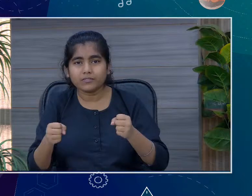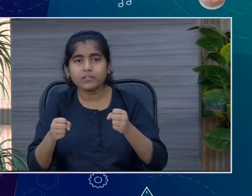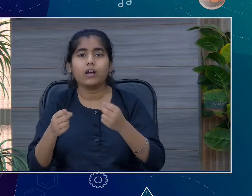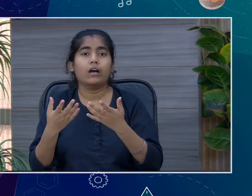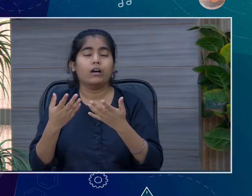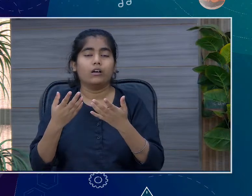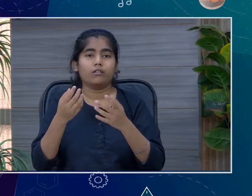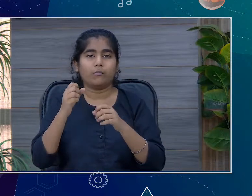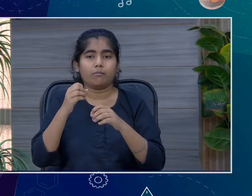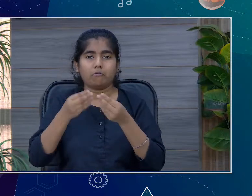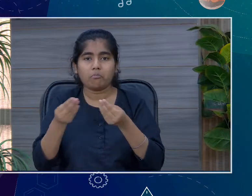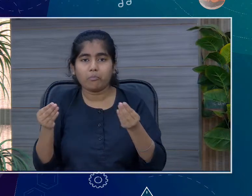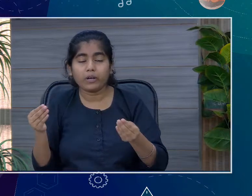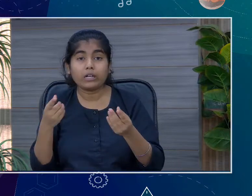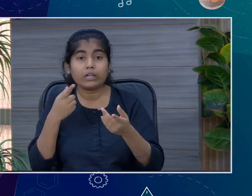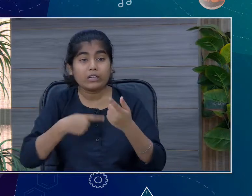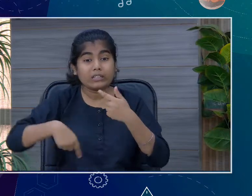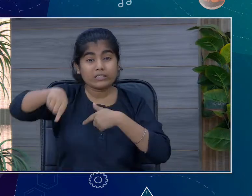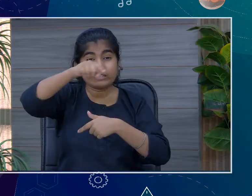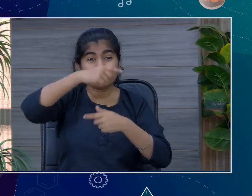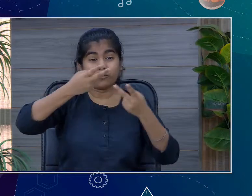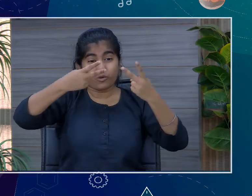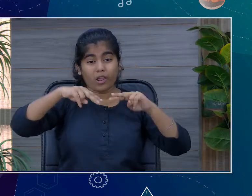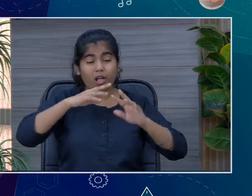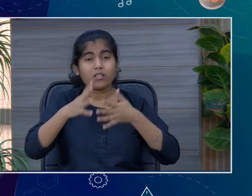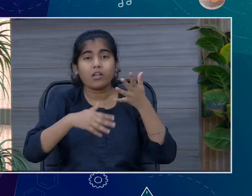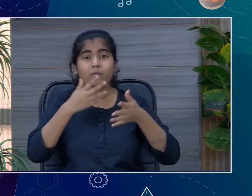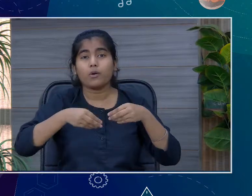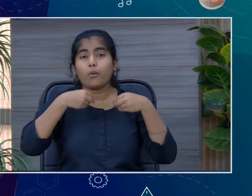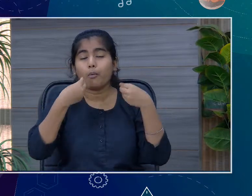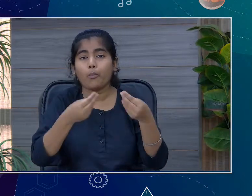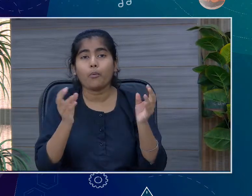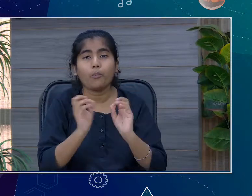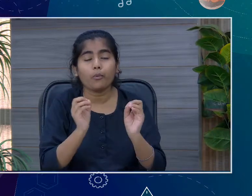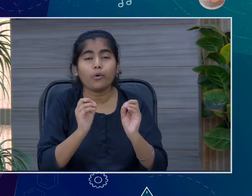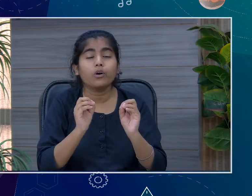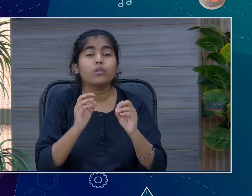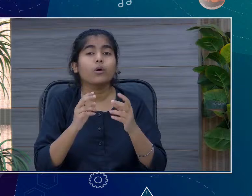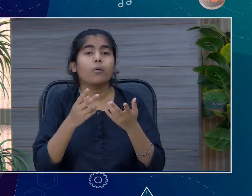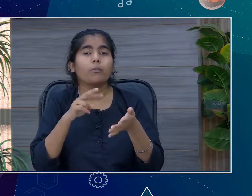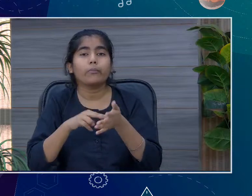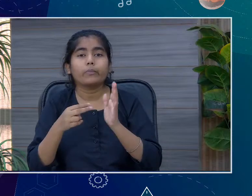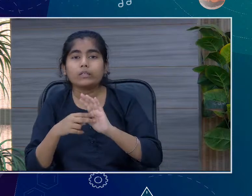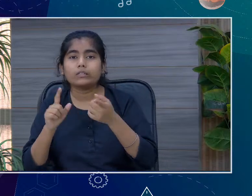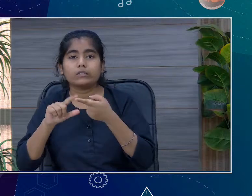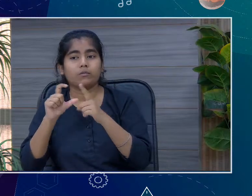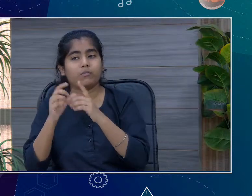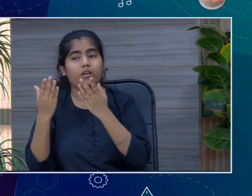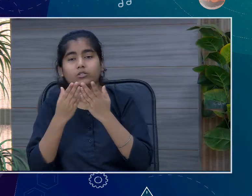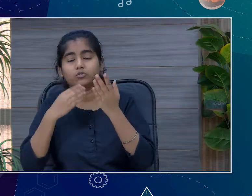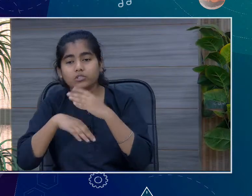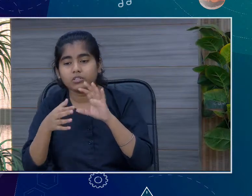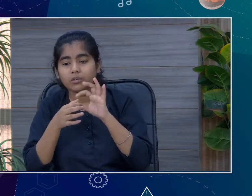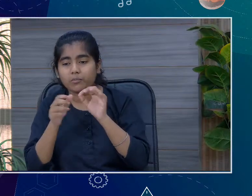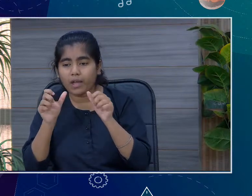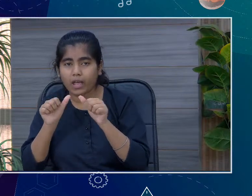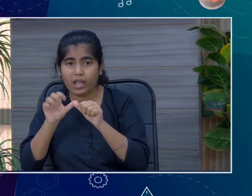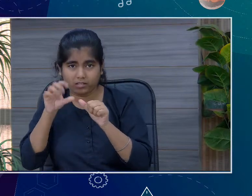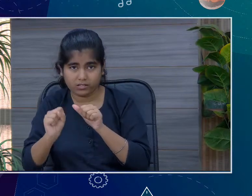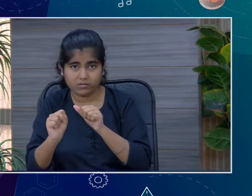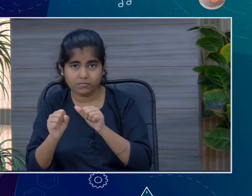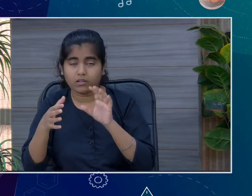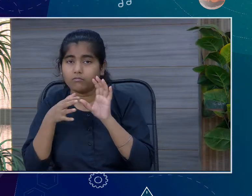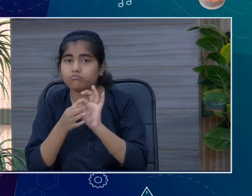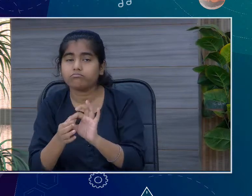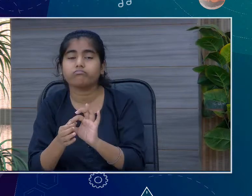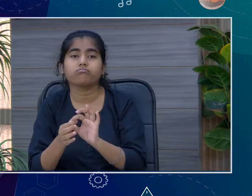नहीं कराएंगे तो हम एजुकेशन के में एक्सेसिबिलिटी की बात पूरी तरह से नहीं कर सकते हैं. Right.